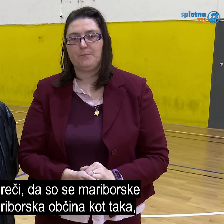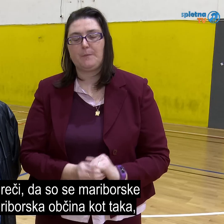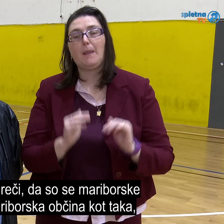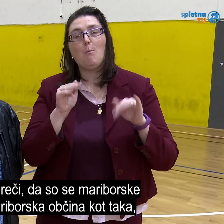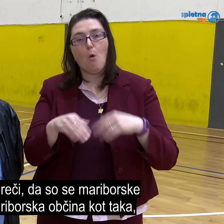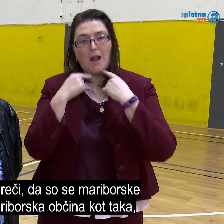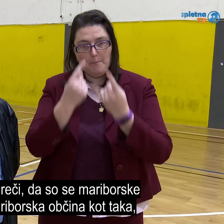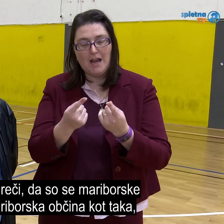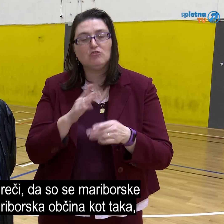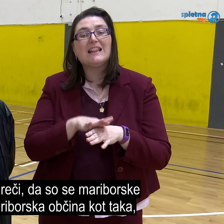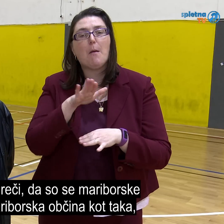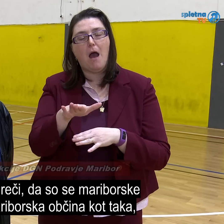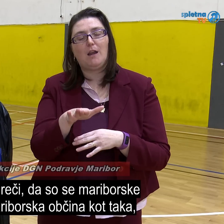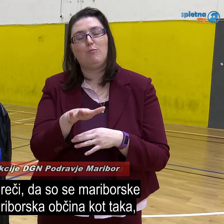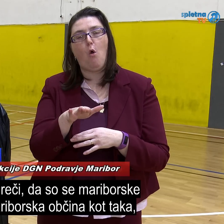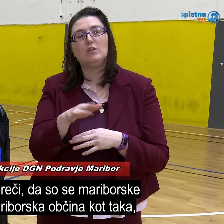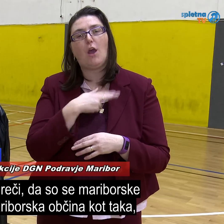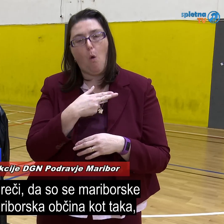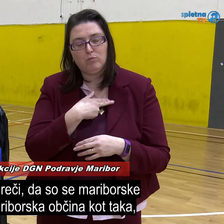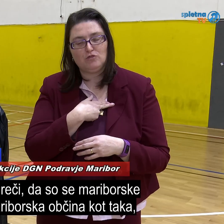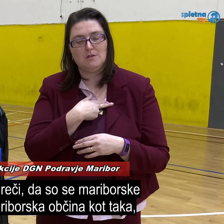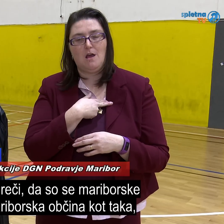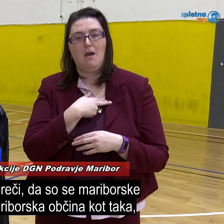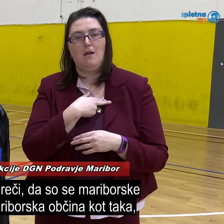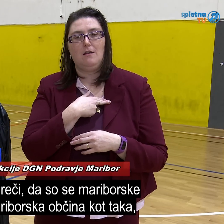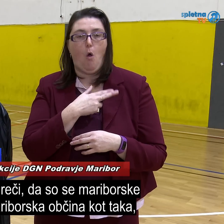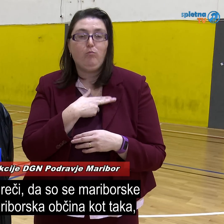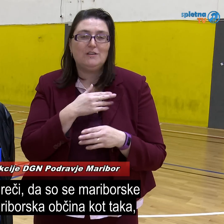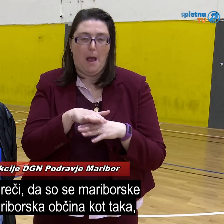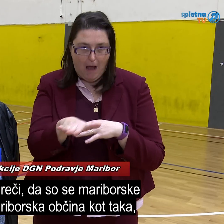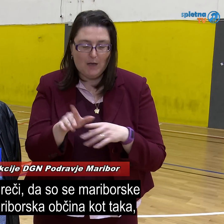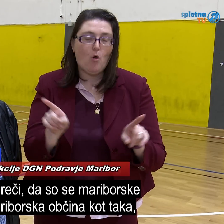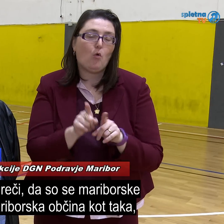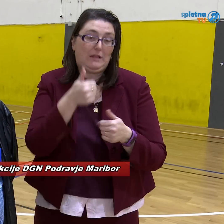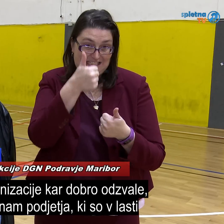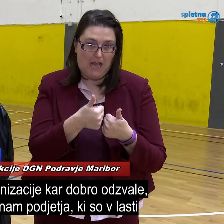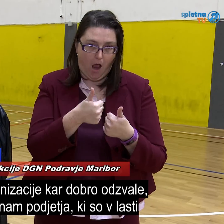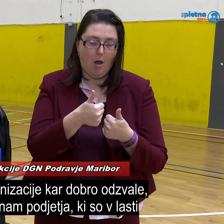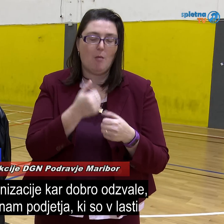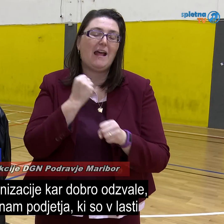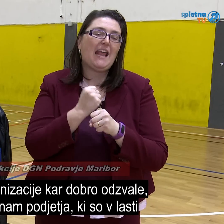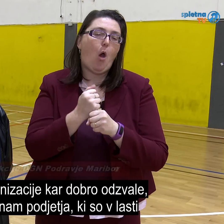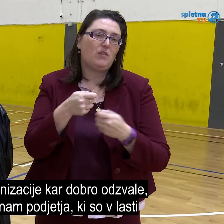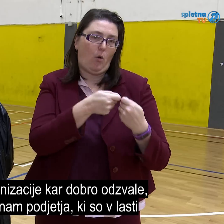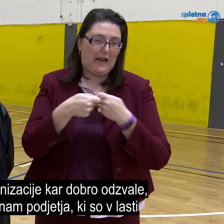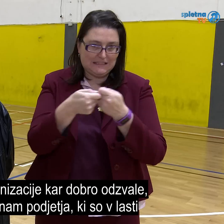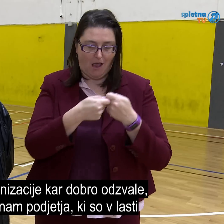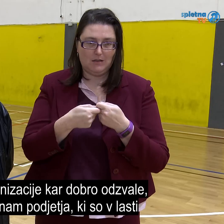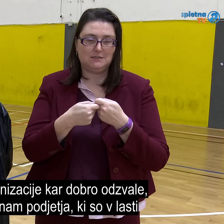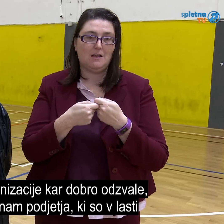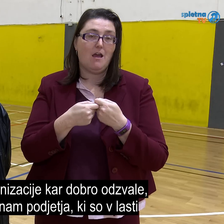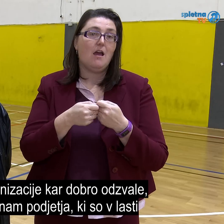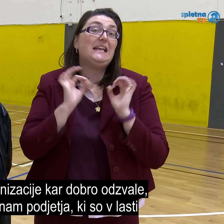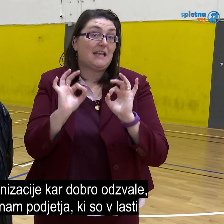Moram reči, da so se mariborske občine, občina Maribor kot taka, delovne organizacije